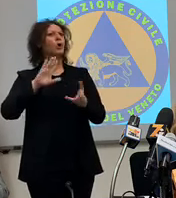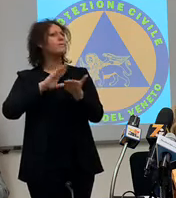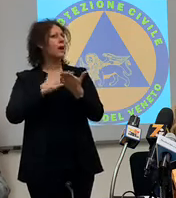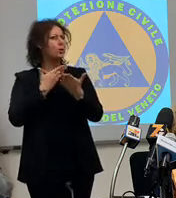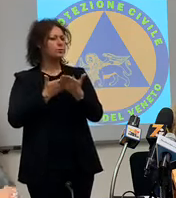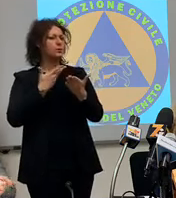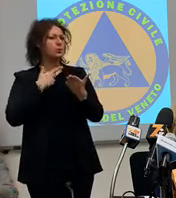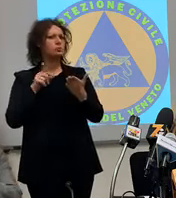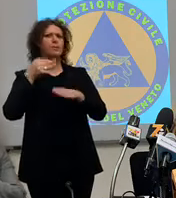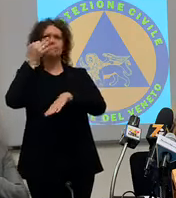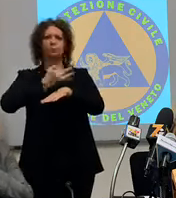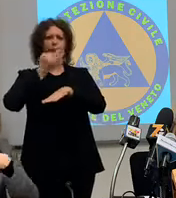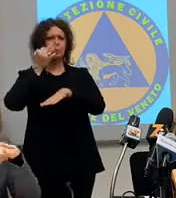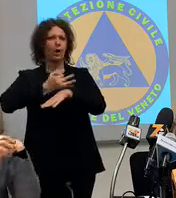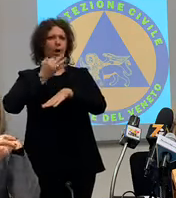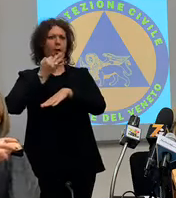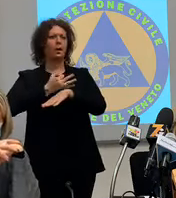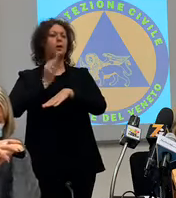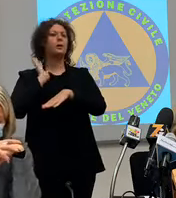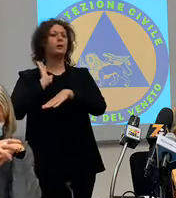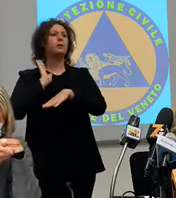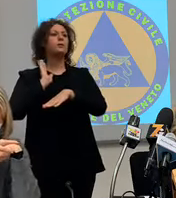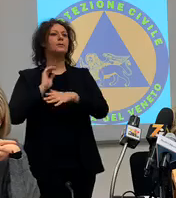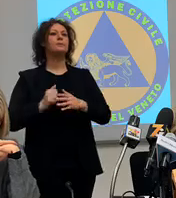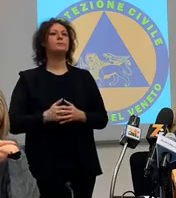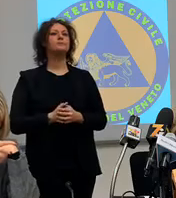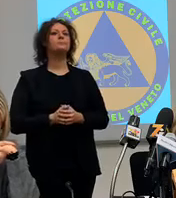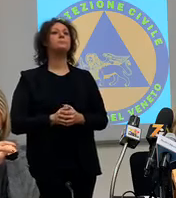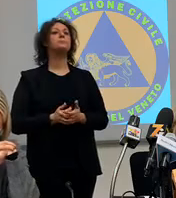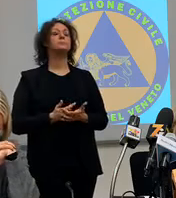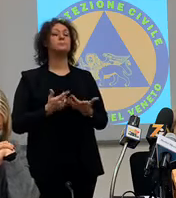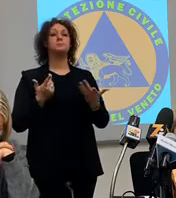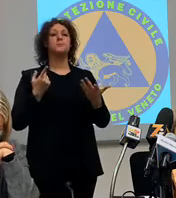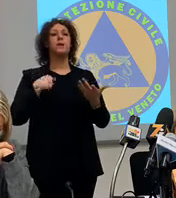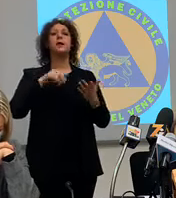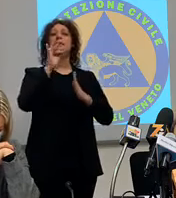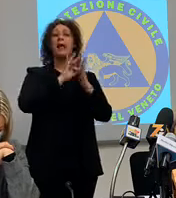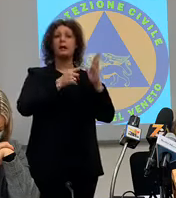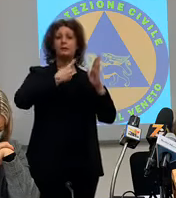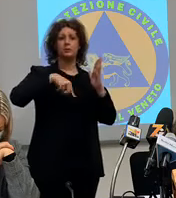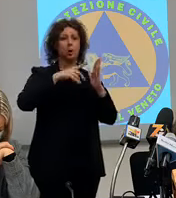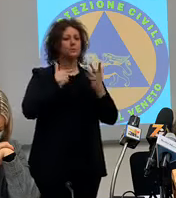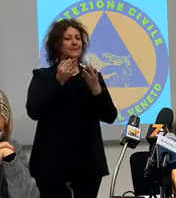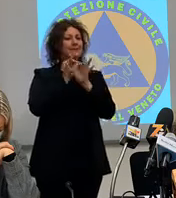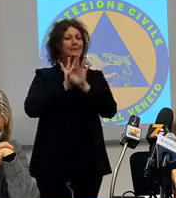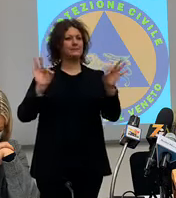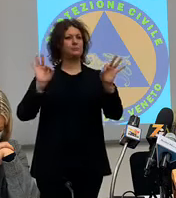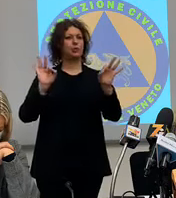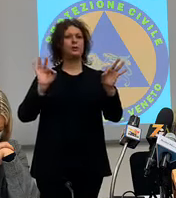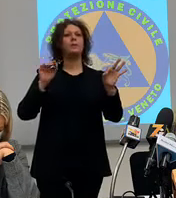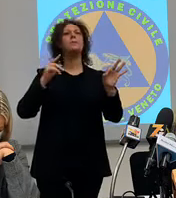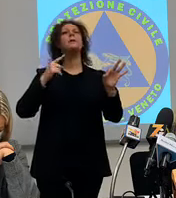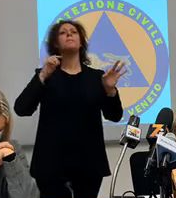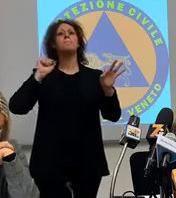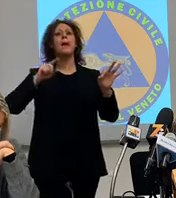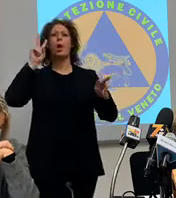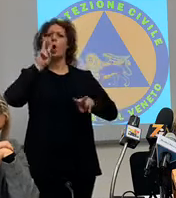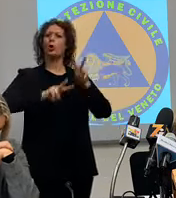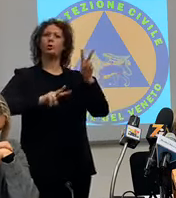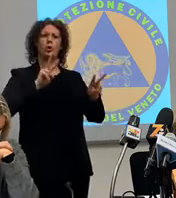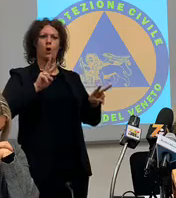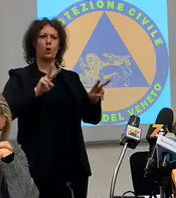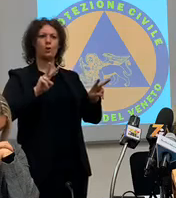e che sono naturalmente disponibili per le autorità perché possono essere controllati e rispondono ai 21